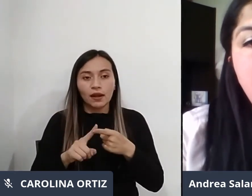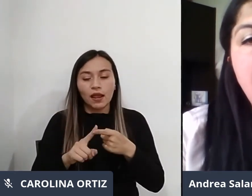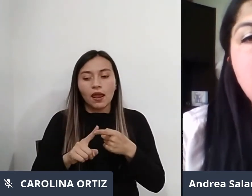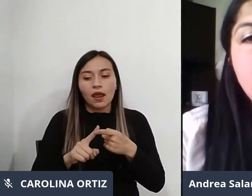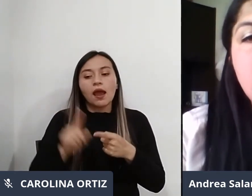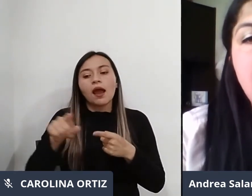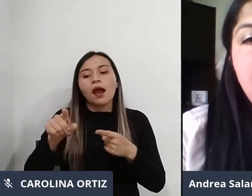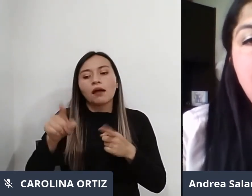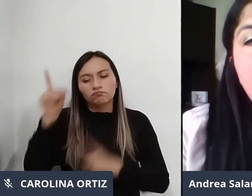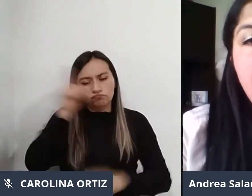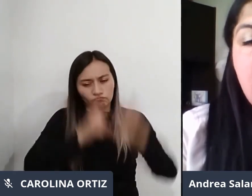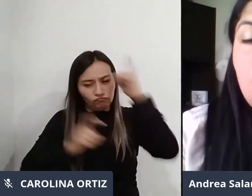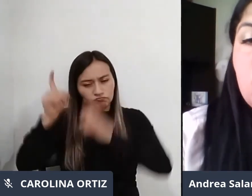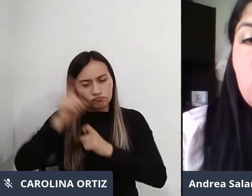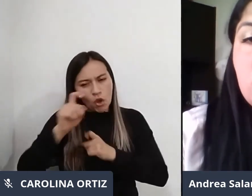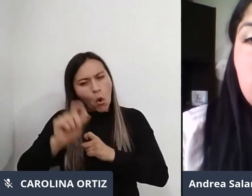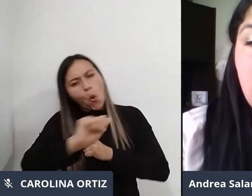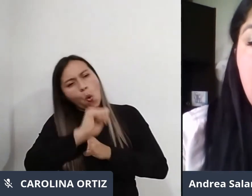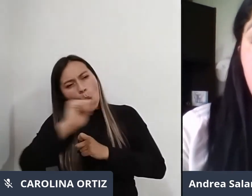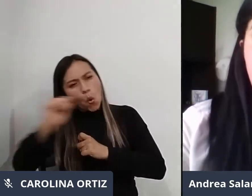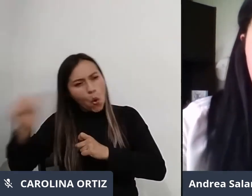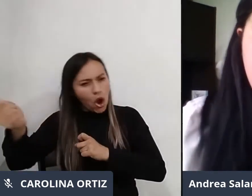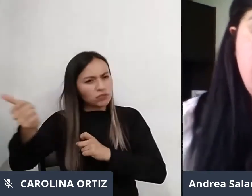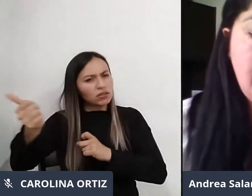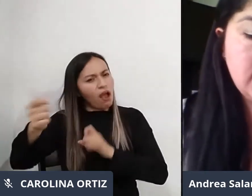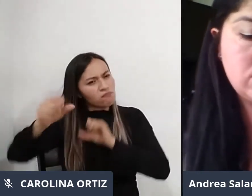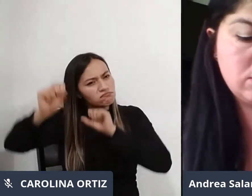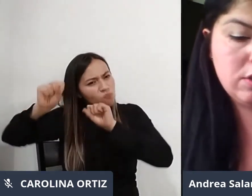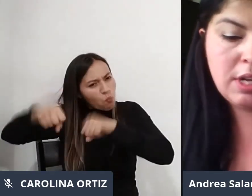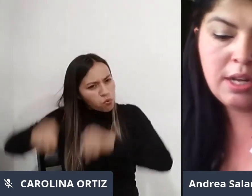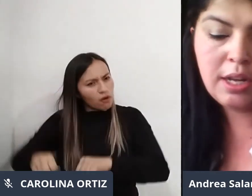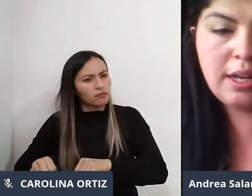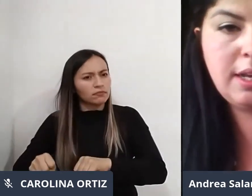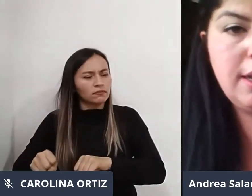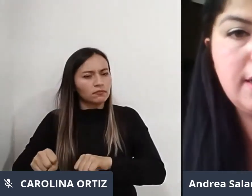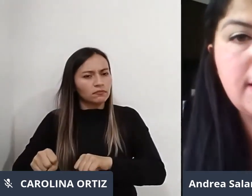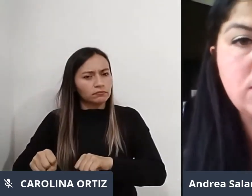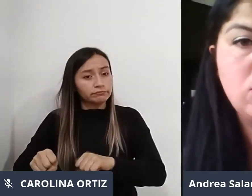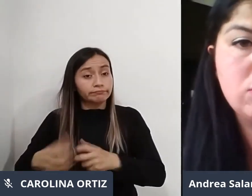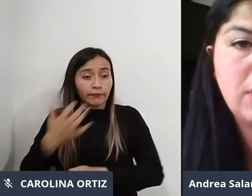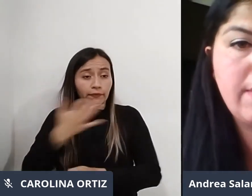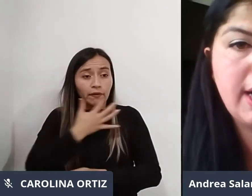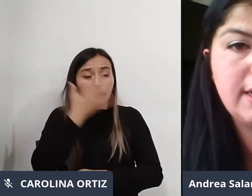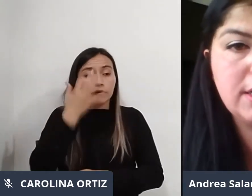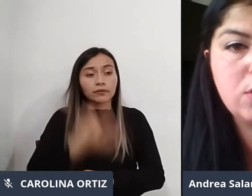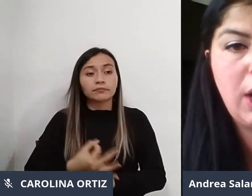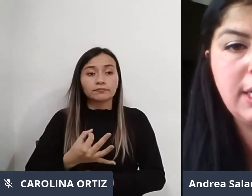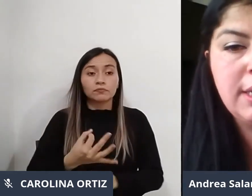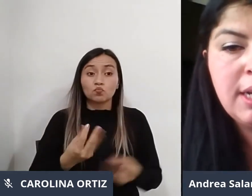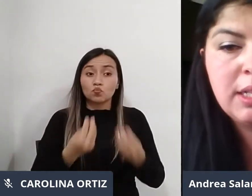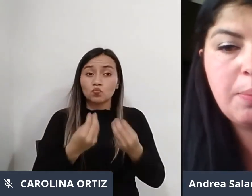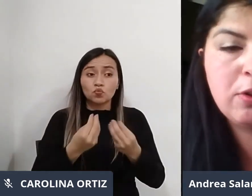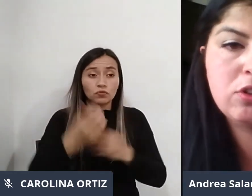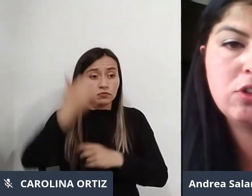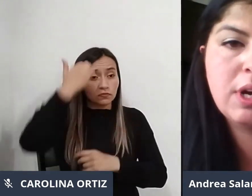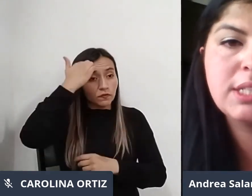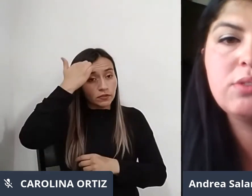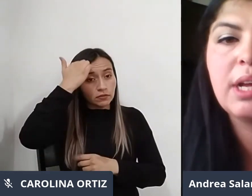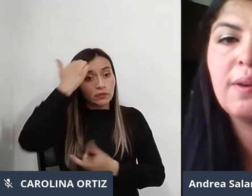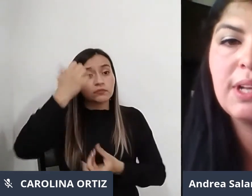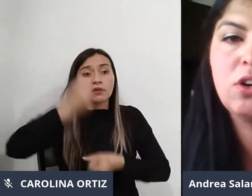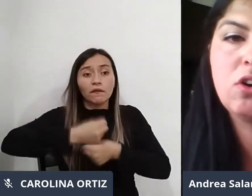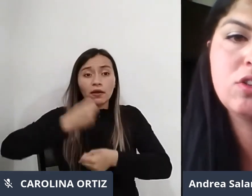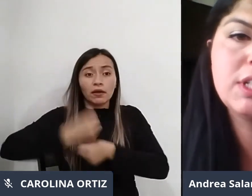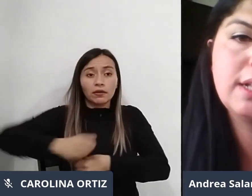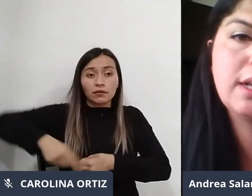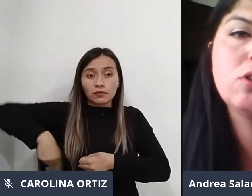otras posibilidades, porque la verdad muchos maestros que solo trabajan en escuelas de pronto no hacen